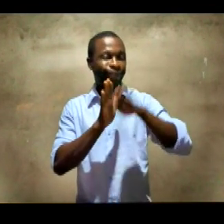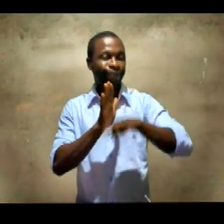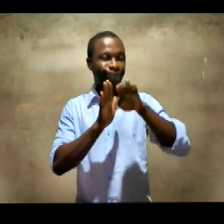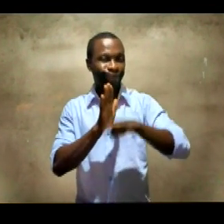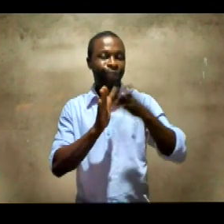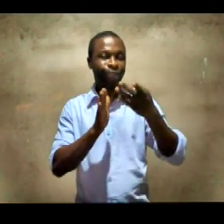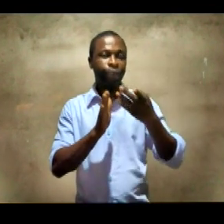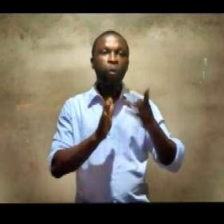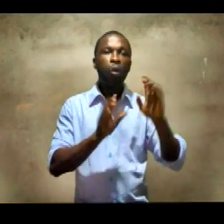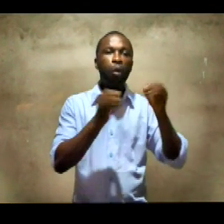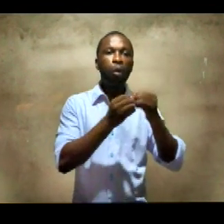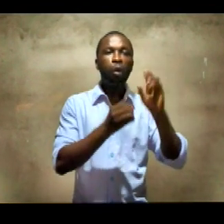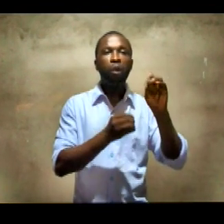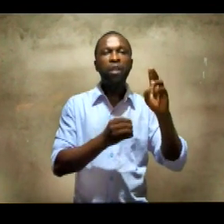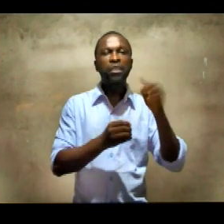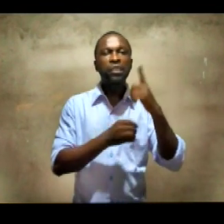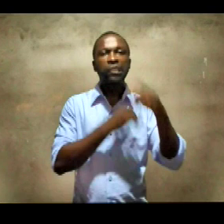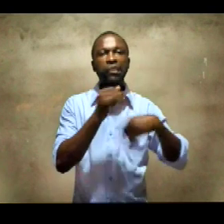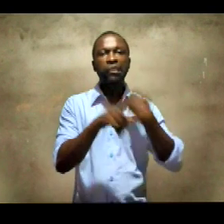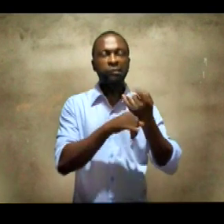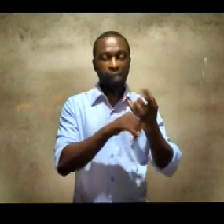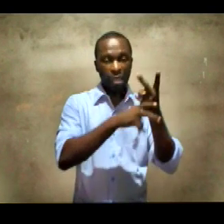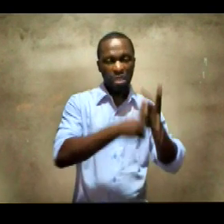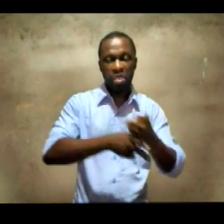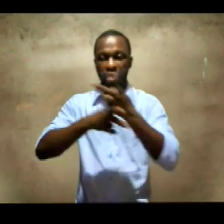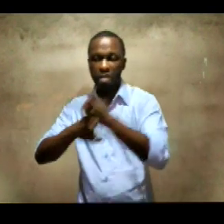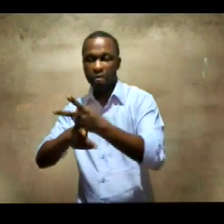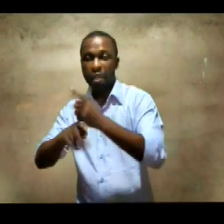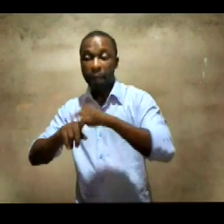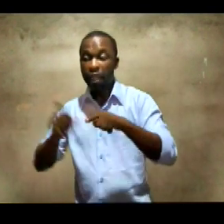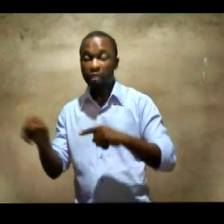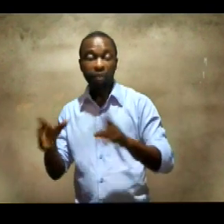liste des espèces que les scientifiques considèrent comme vulnérables à l'extinction.